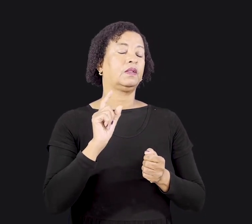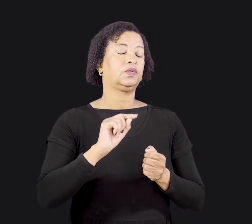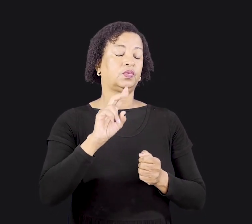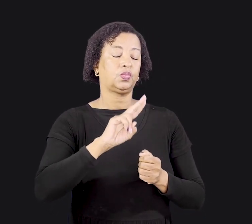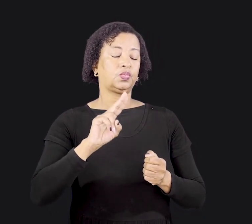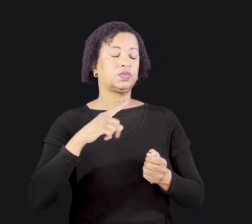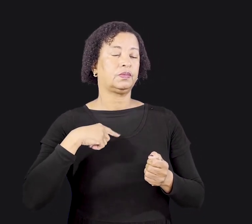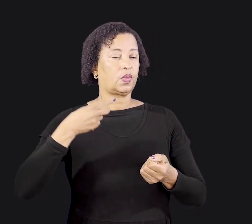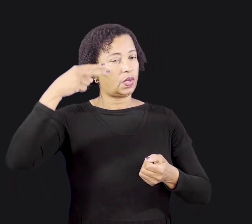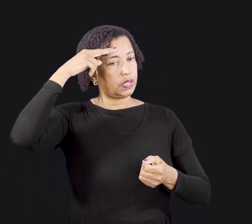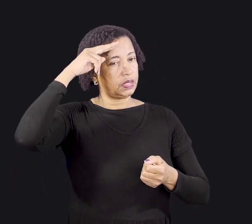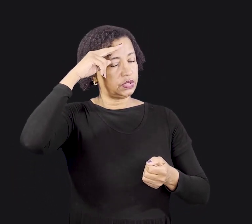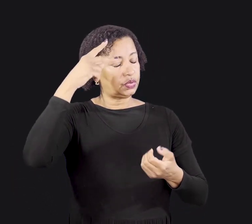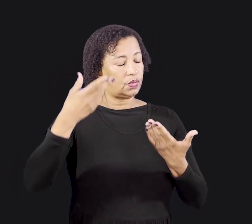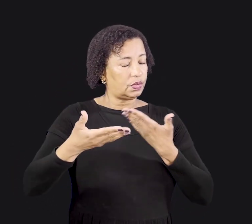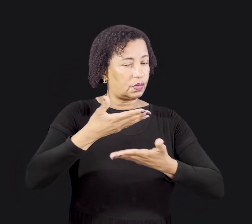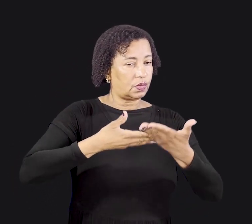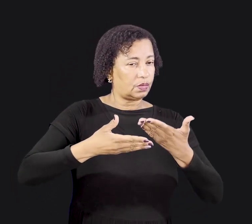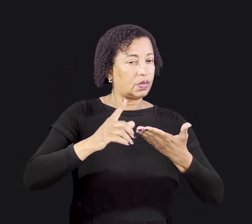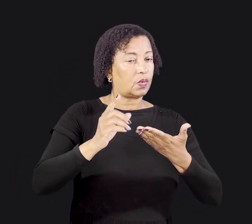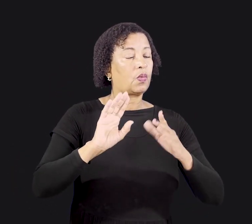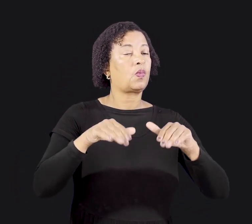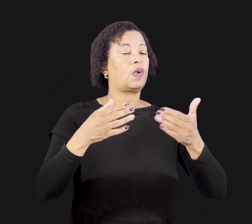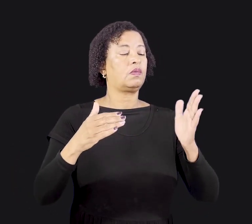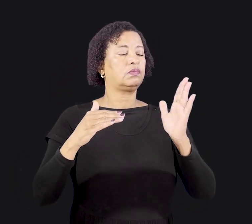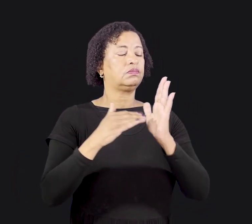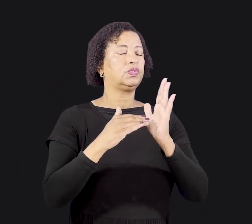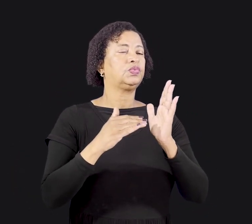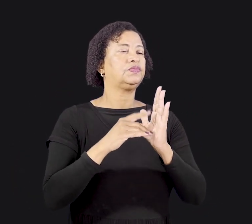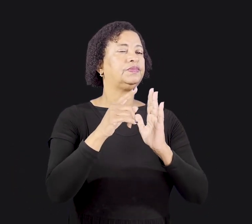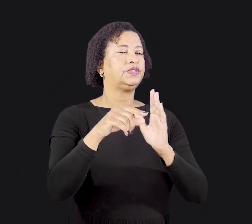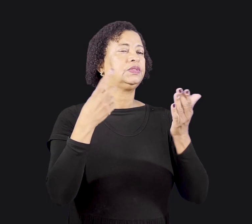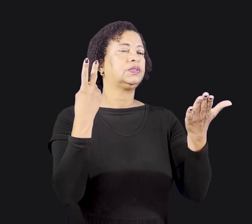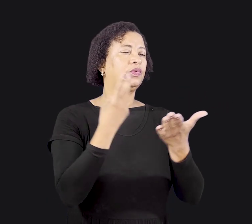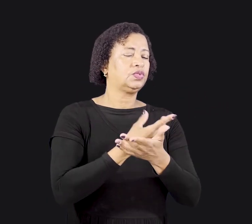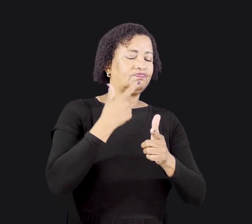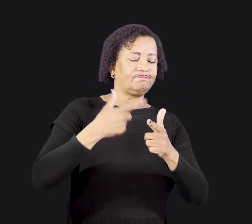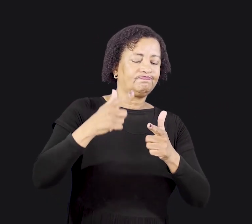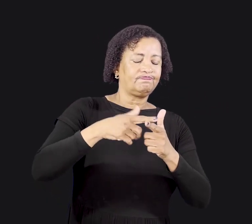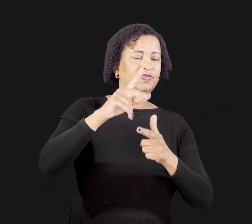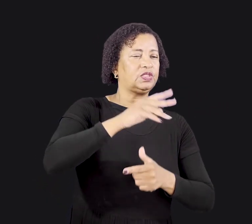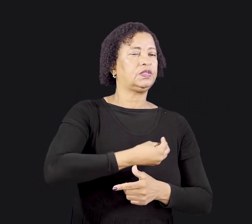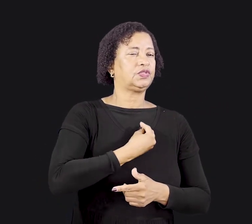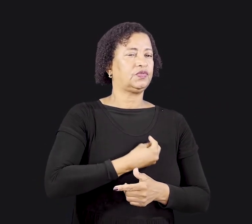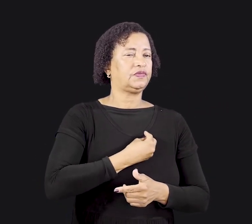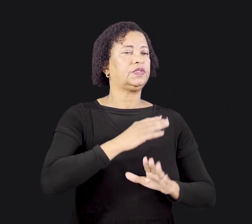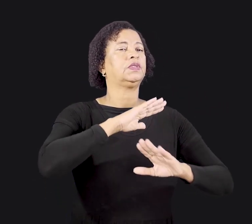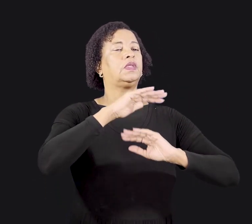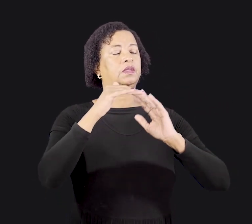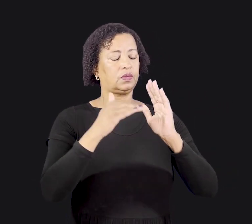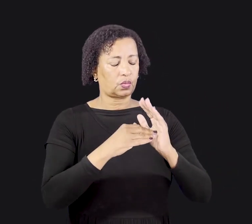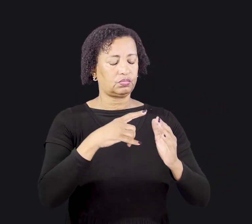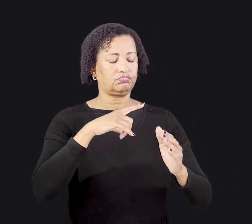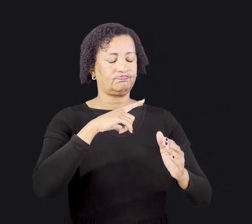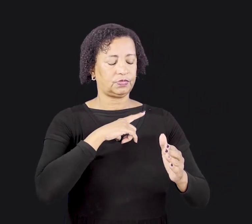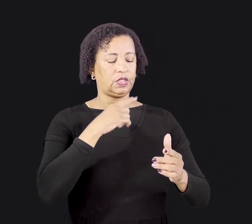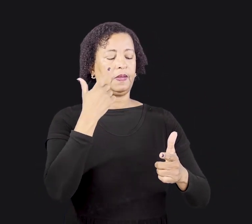história. Qual foi a última vez que você passou por uma tempestade? Jesus afirmou que todos passam por tempestades. Você